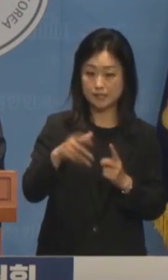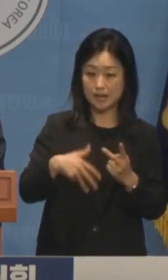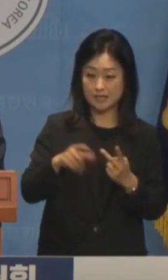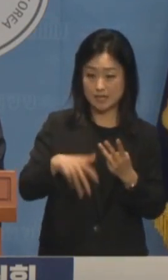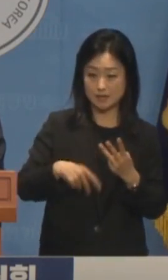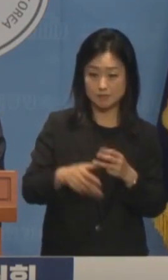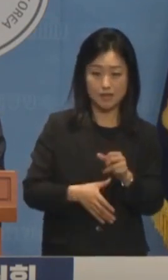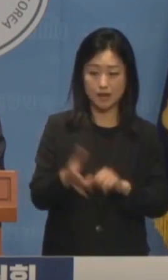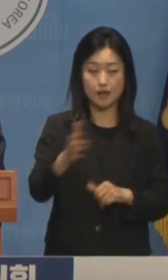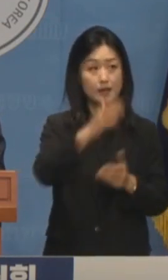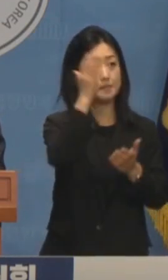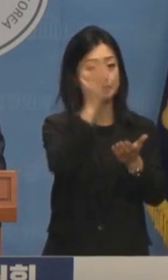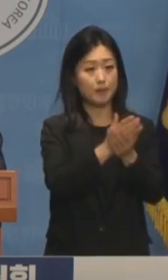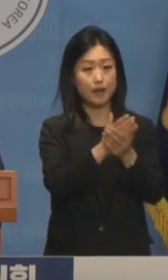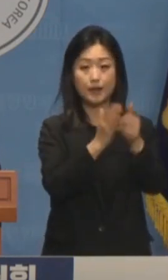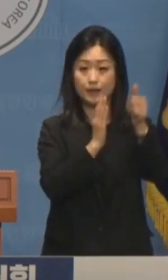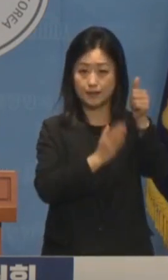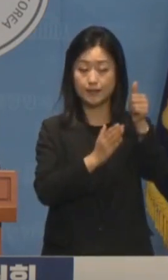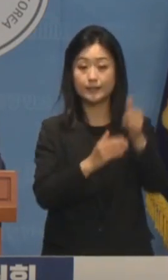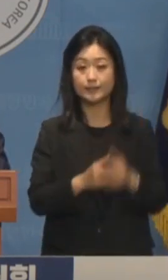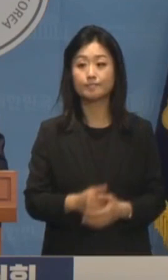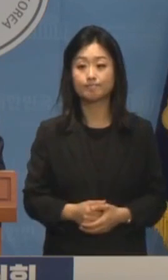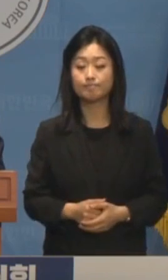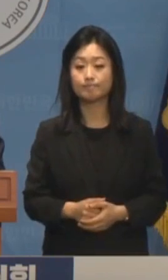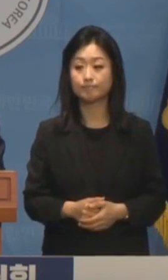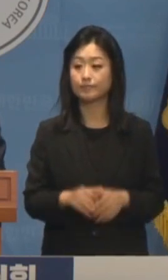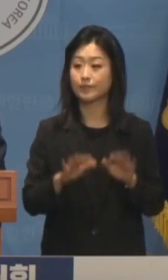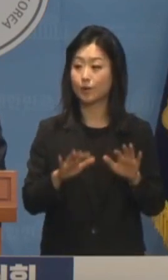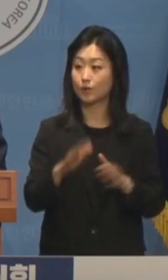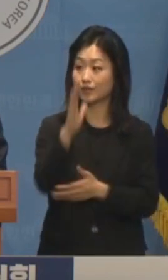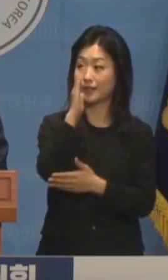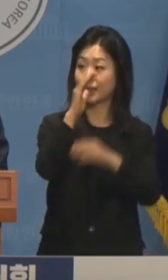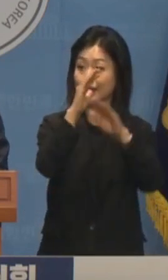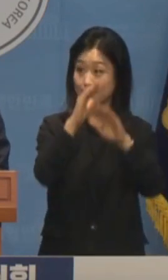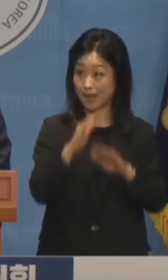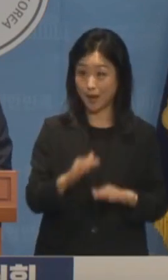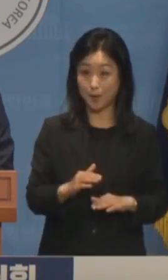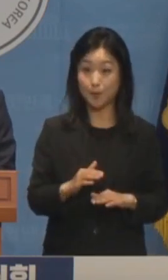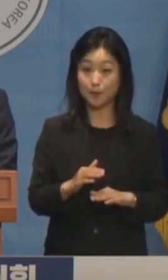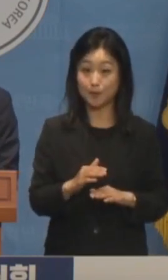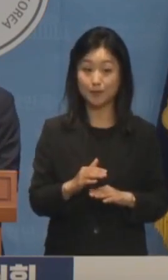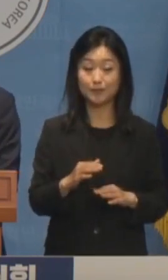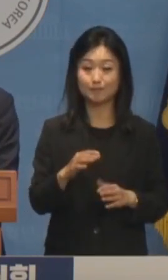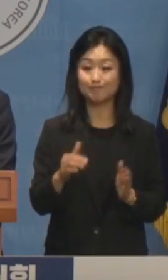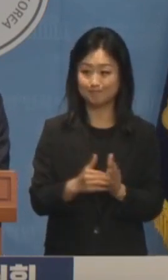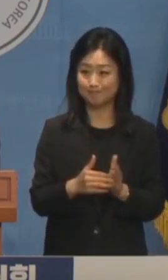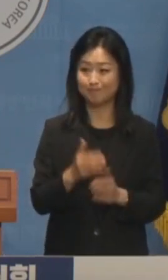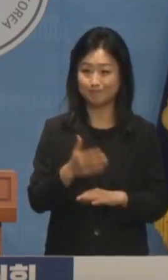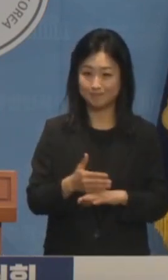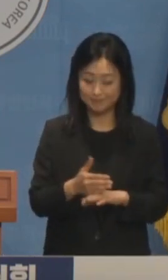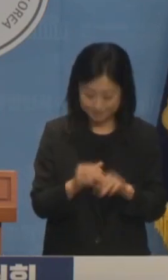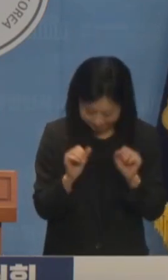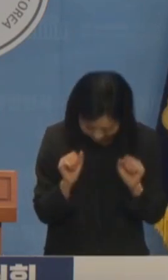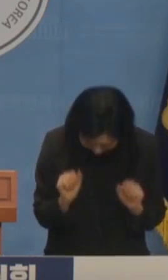않았으면 좋겠다. 이런 말씀 좀 드리겠습니다. 오늘 기자회견 준비된 내용은 이 정도로 마치겠습니다. 고맙습니다.